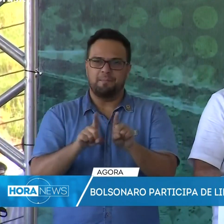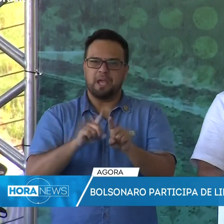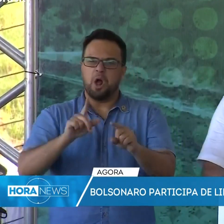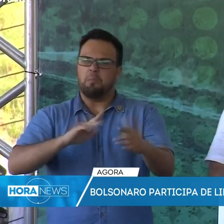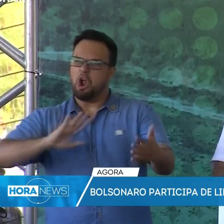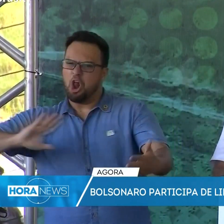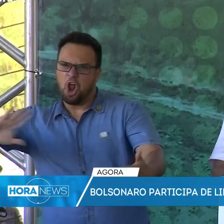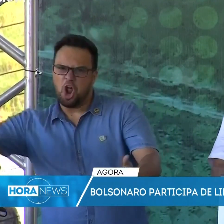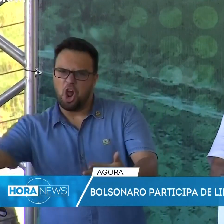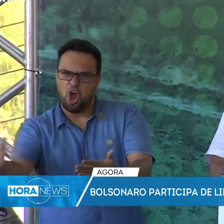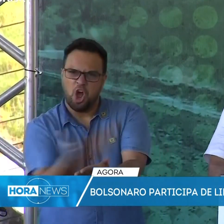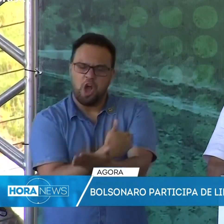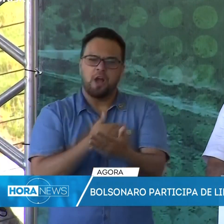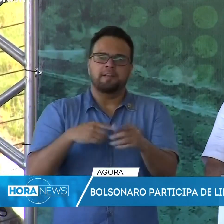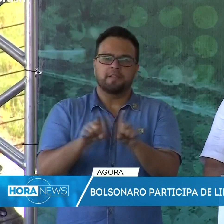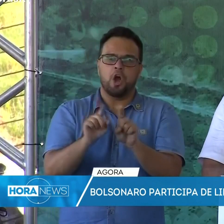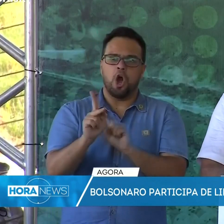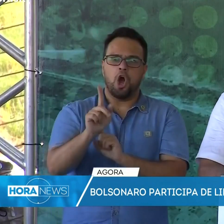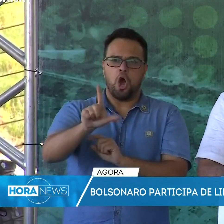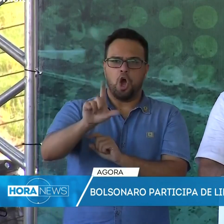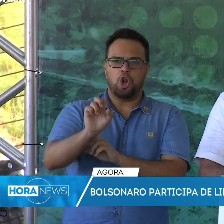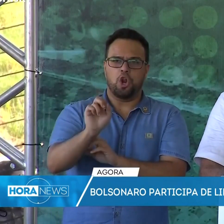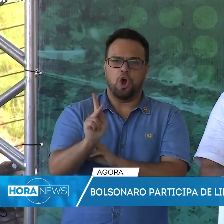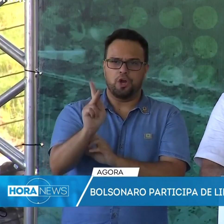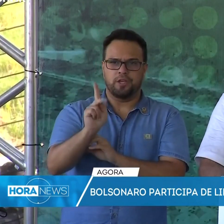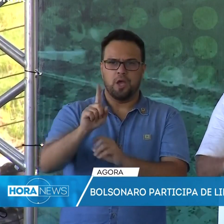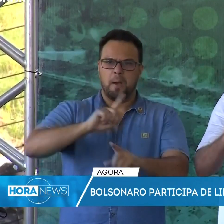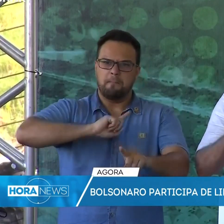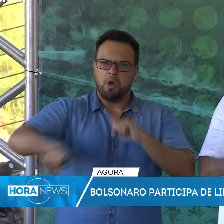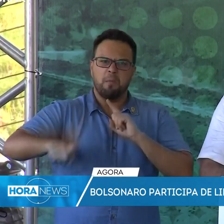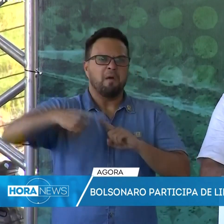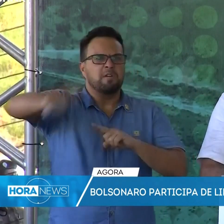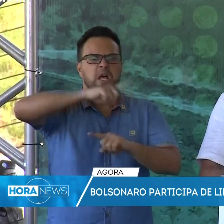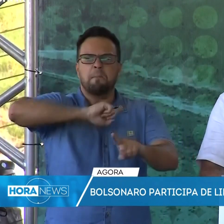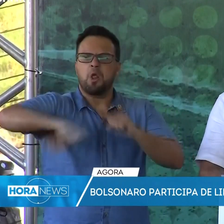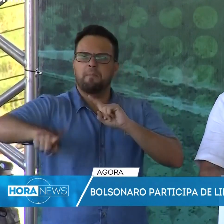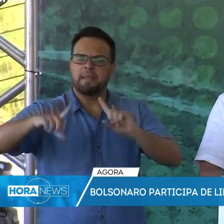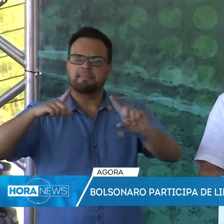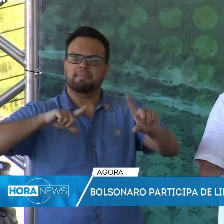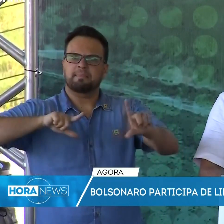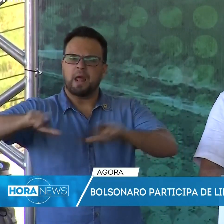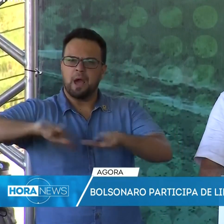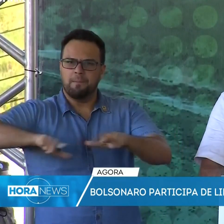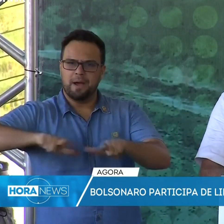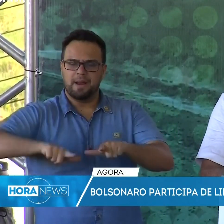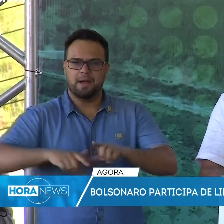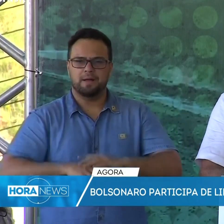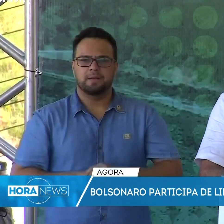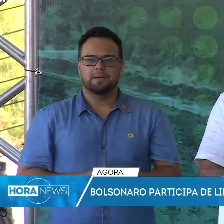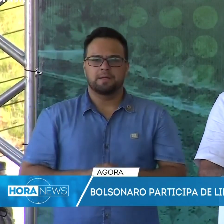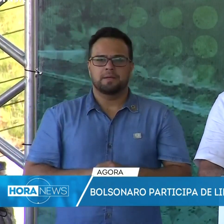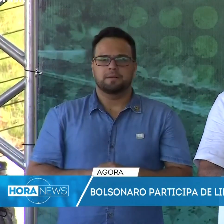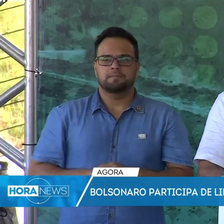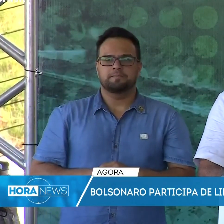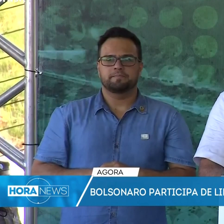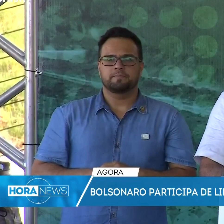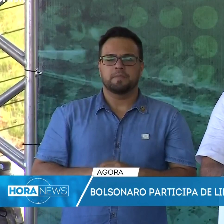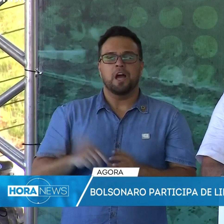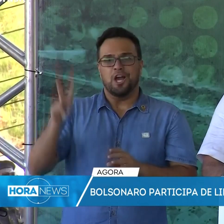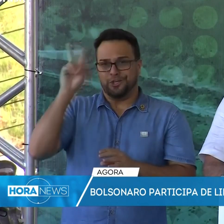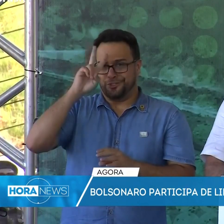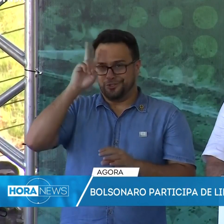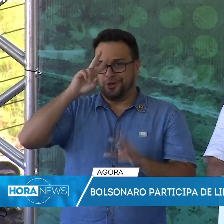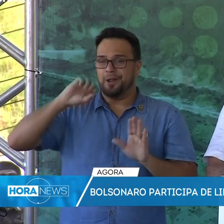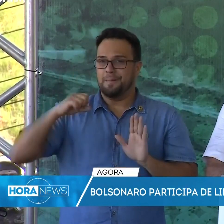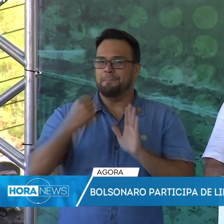de recolher, que impediram vocês de trabalhar, a história reserva um local